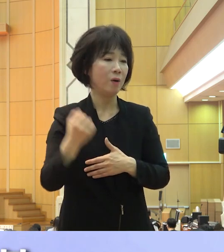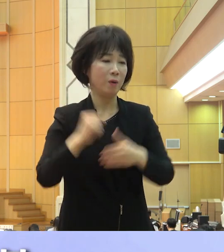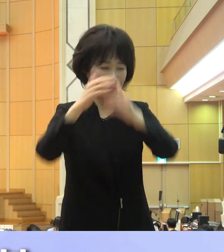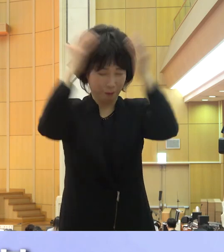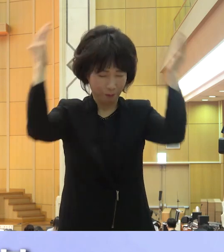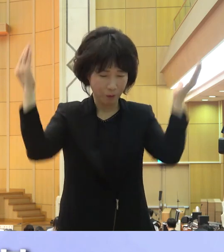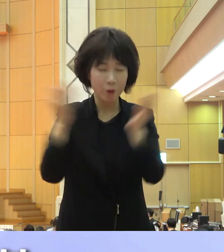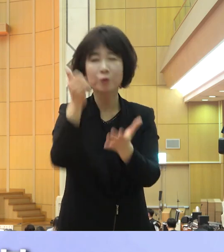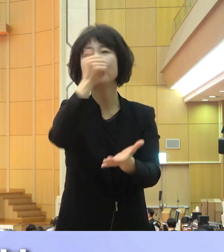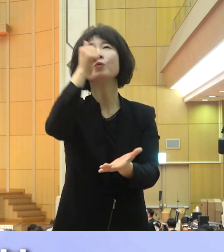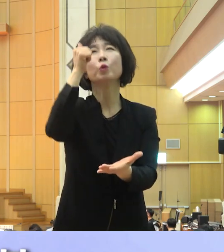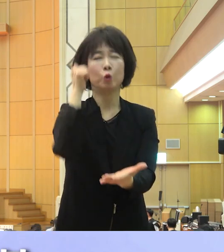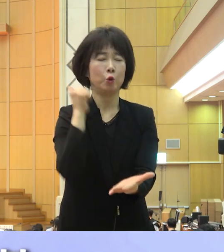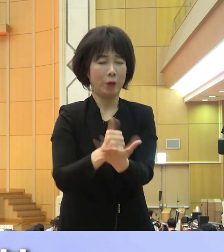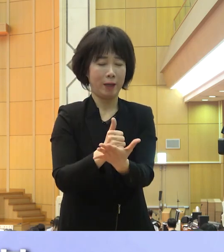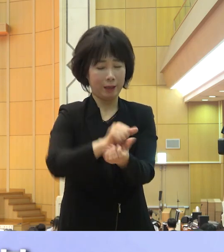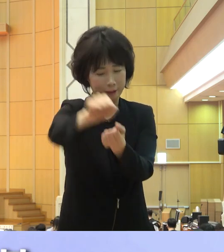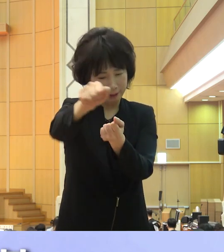보혈로